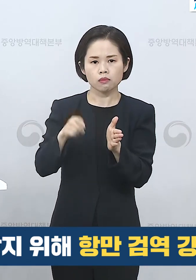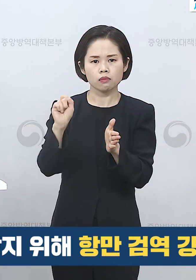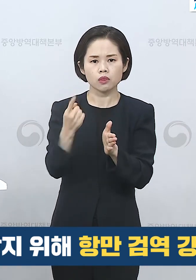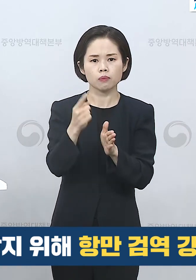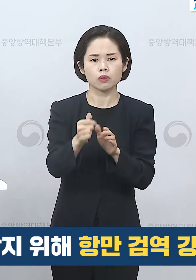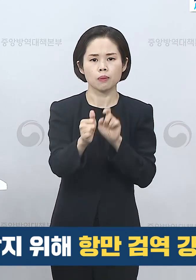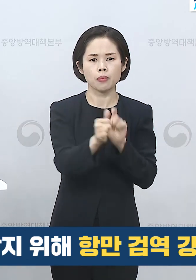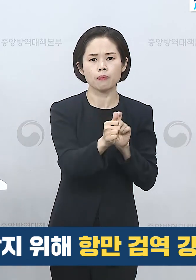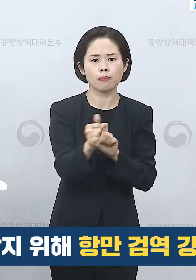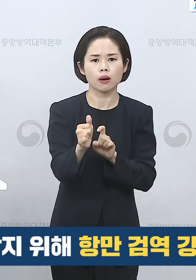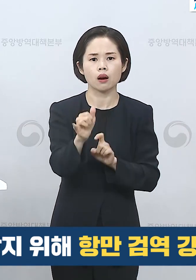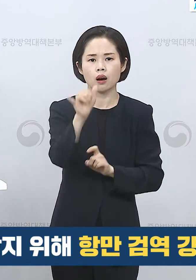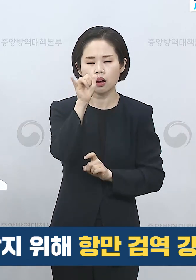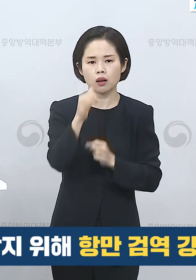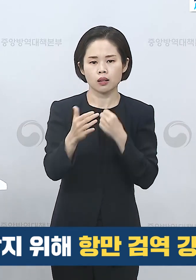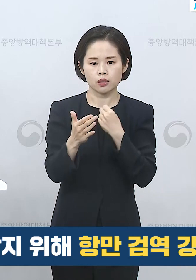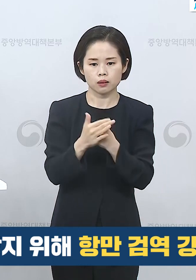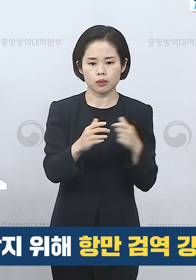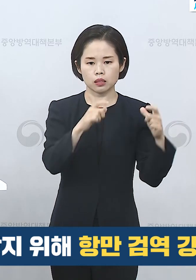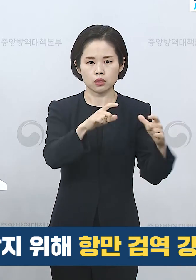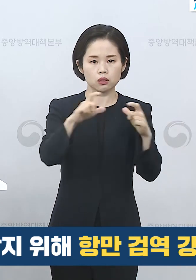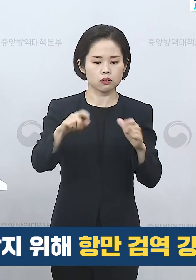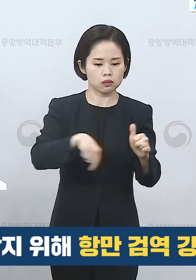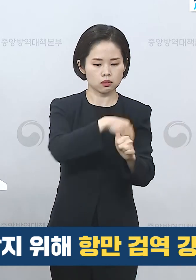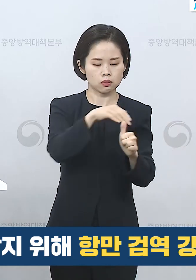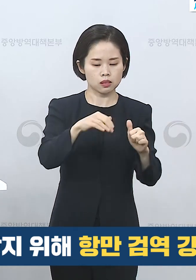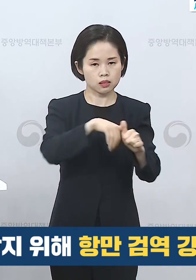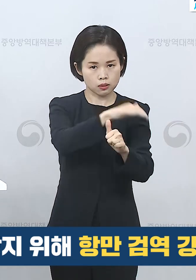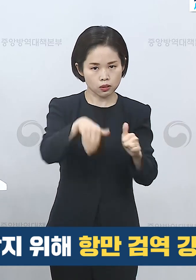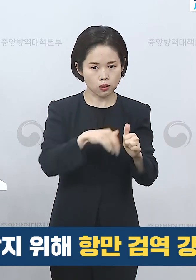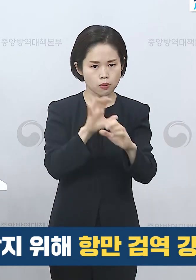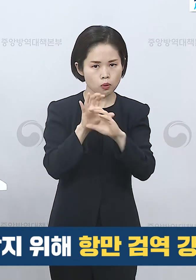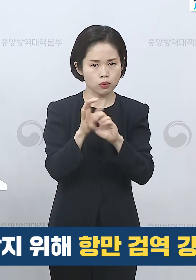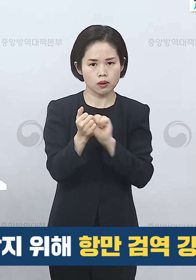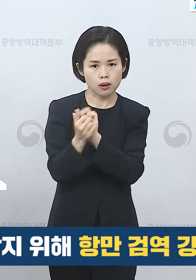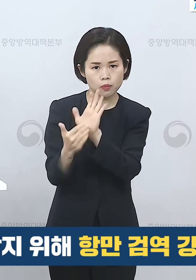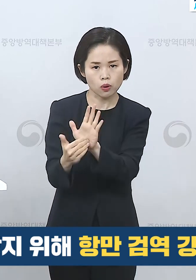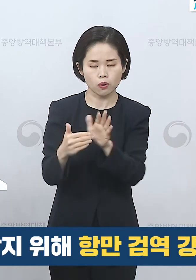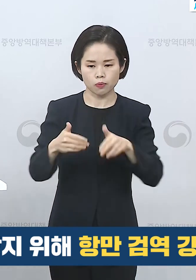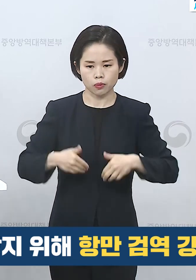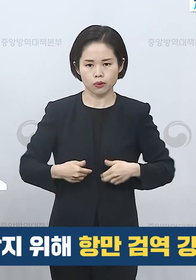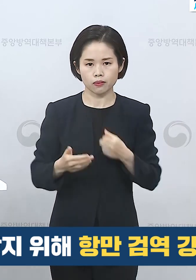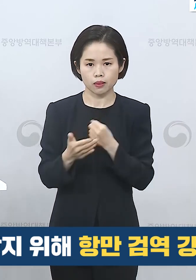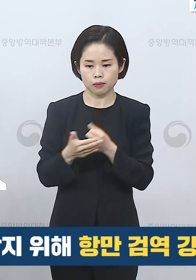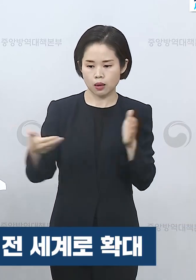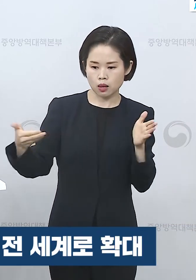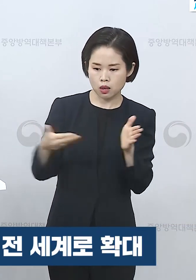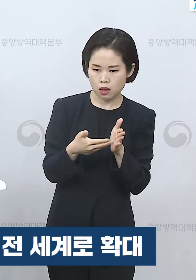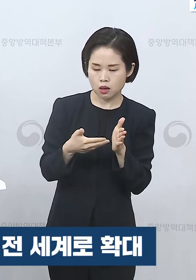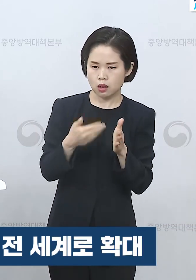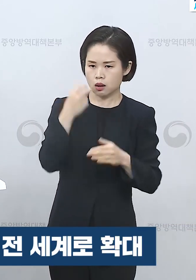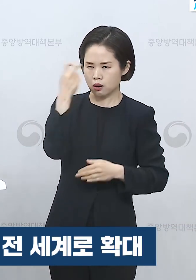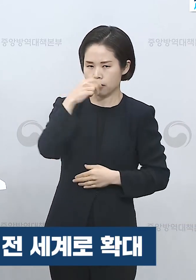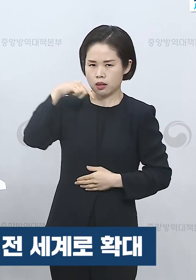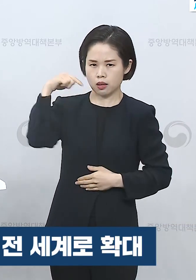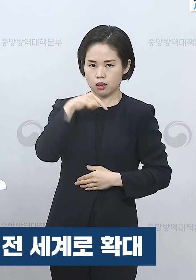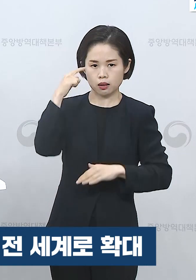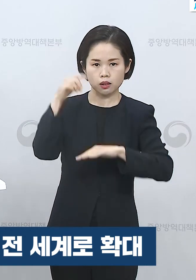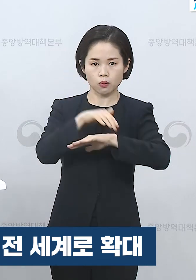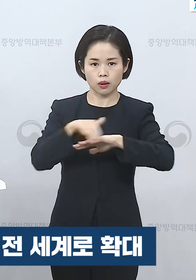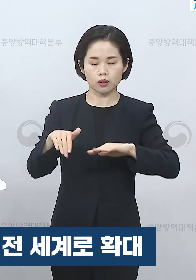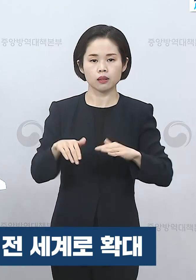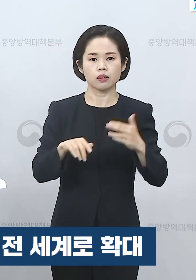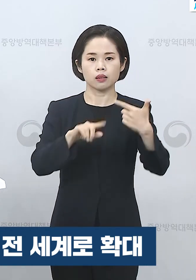코로나19의 지역사회 유입 방지 필요성이 더욱 커짐에 따라 항만 검역을 강화할 계획입니다. 7월